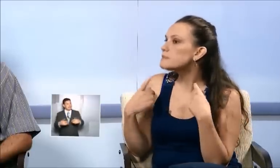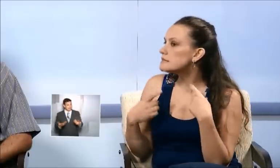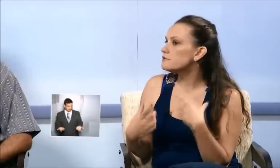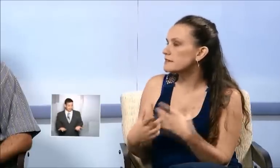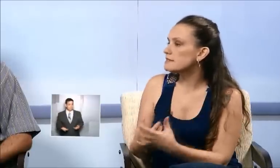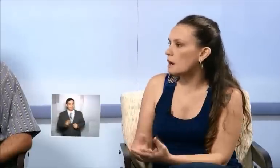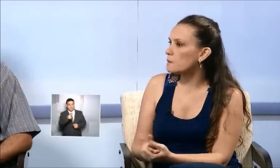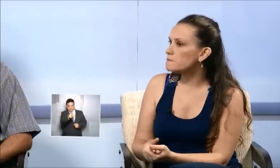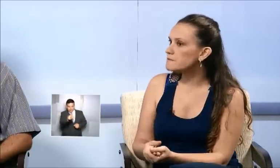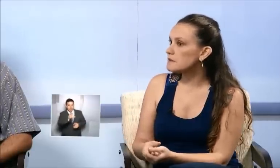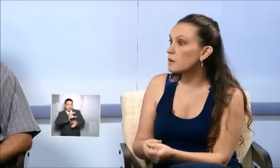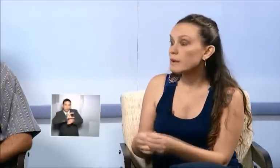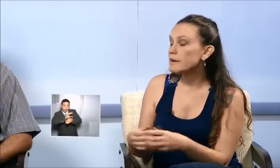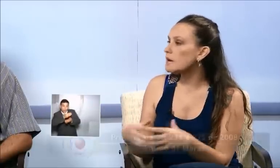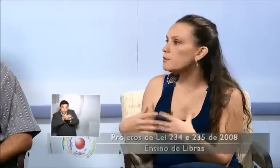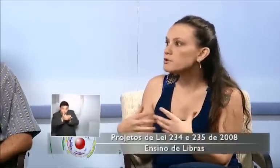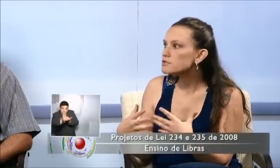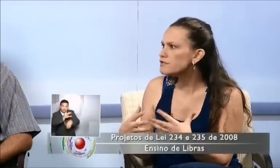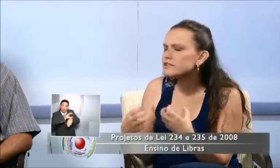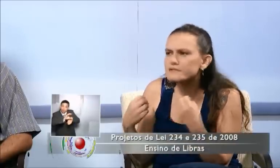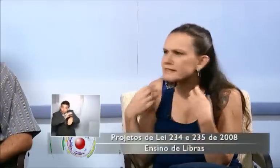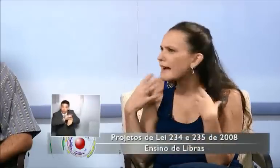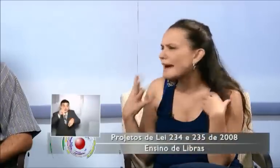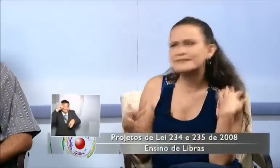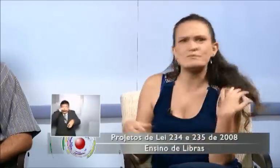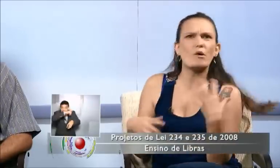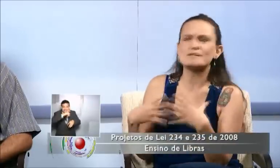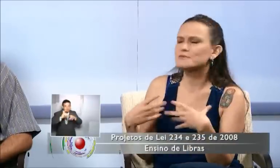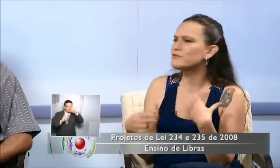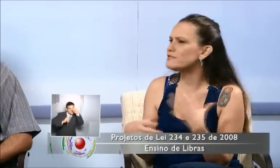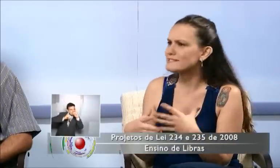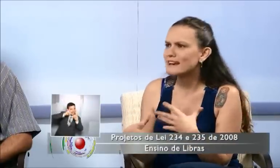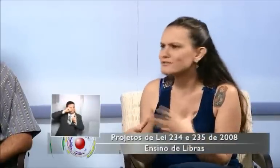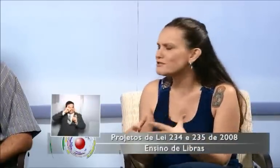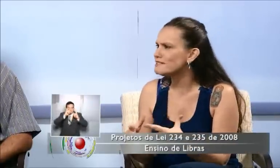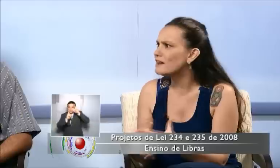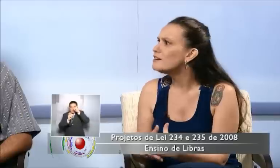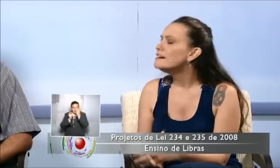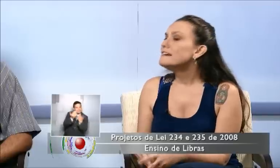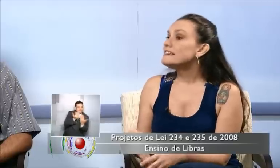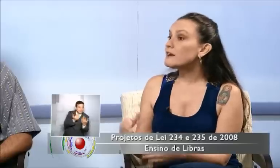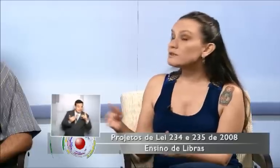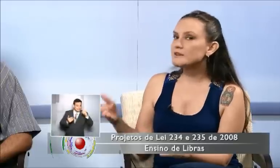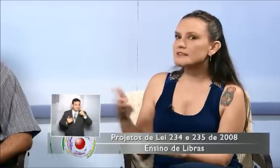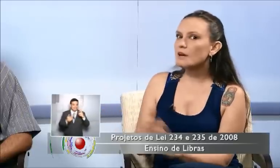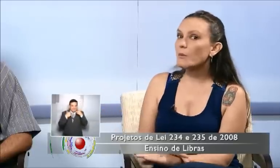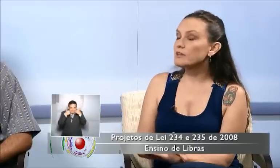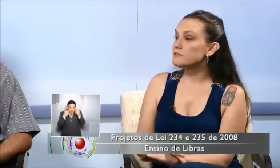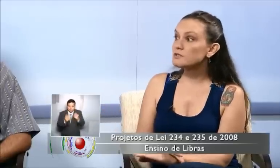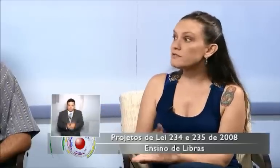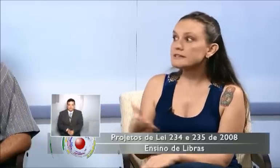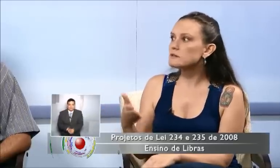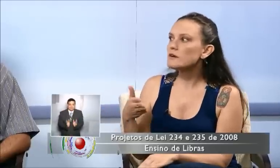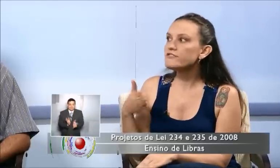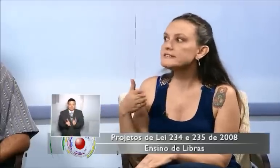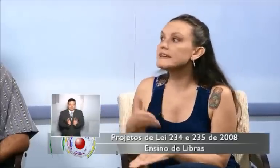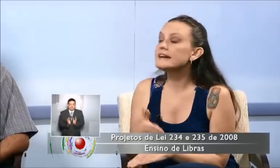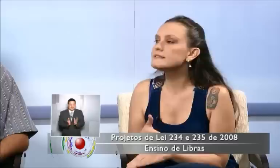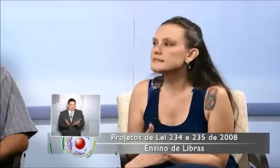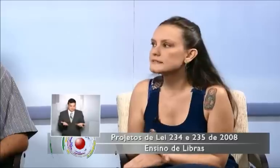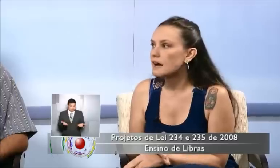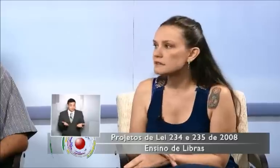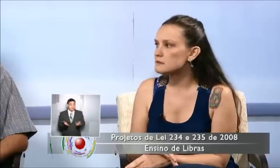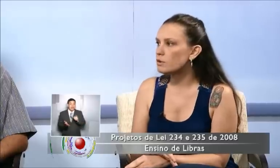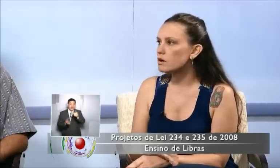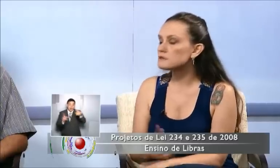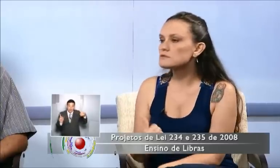era a expressão facial. Então, para mim, era muito difícil fazer caras e bocas para conversar, não sei o que e tal. E aí, quando eu entrei na comunidade surda, eu vi que se eu não fizesse